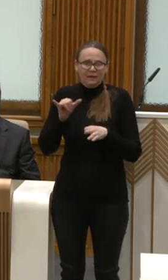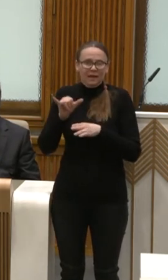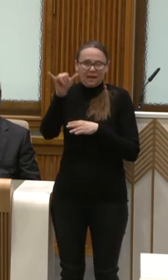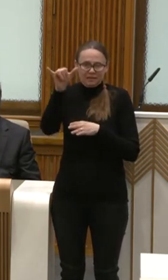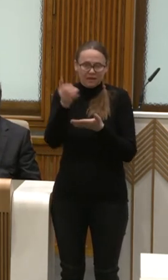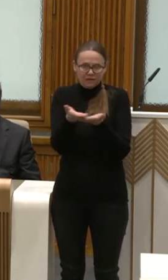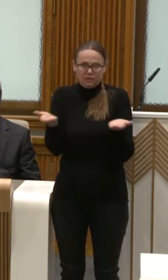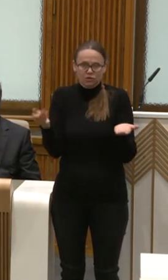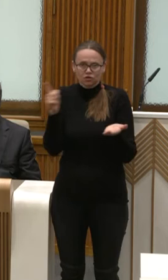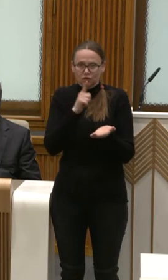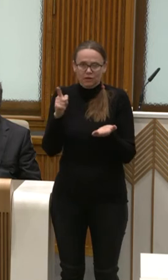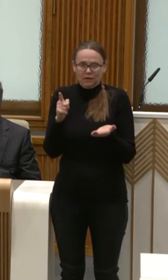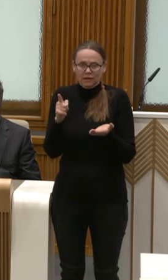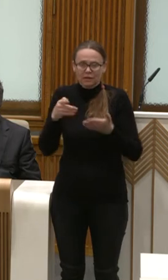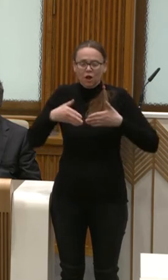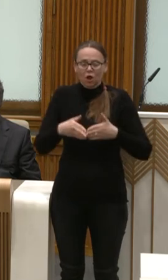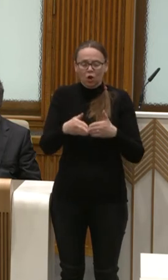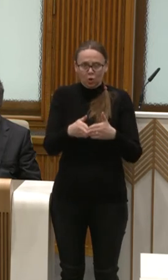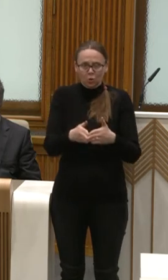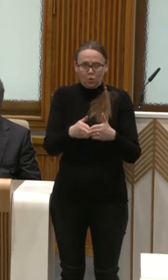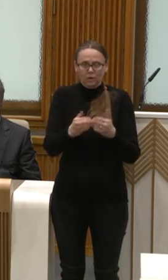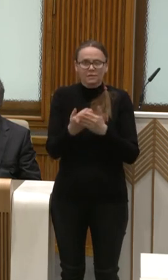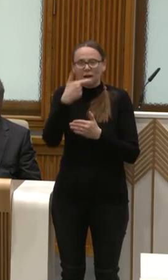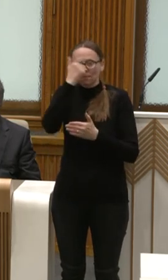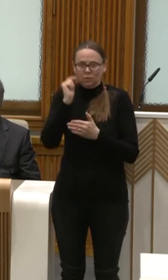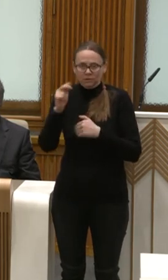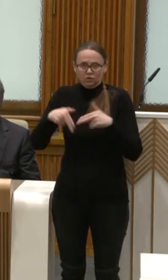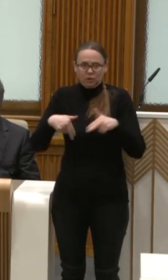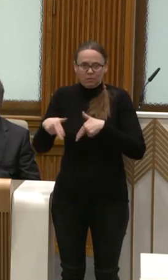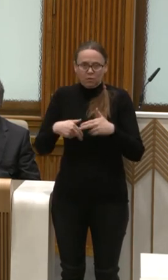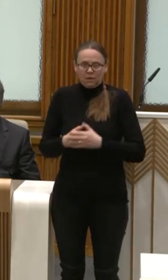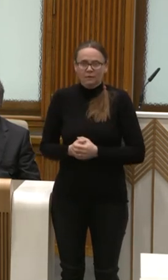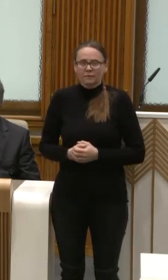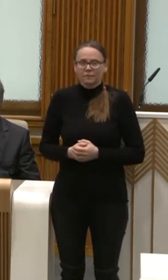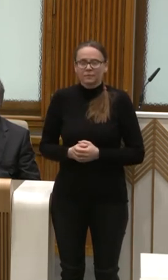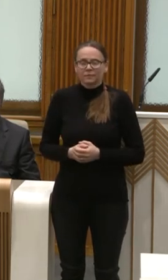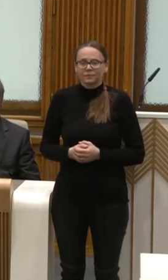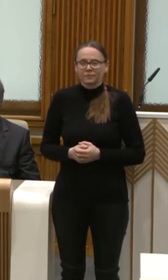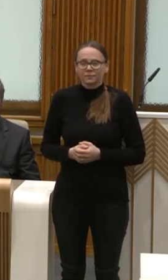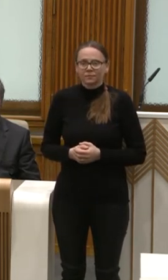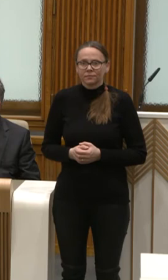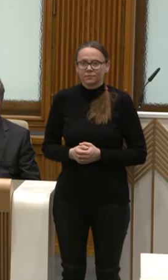in luk za potniški promet.